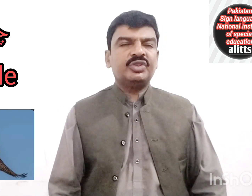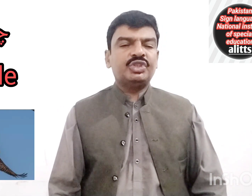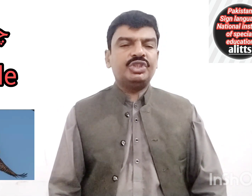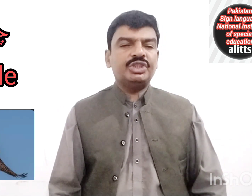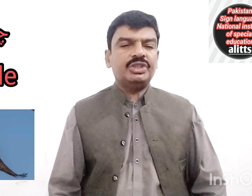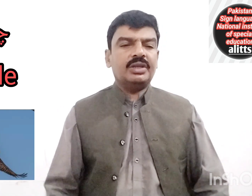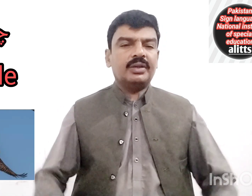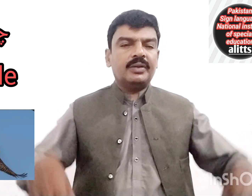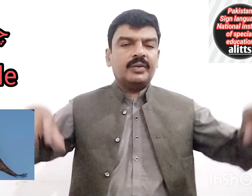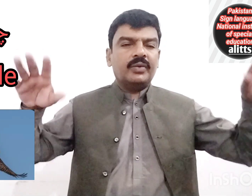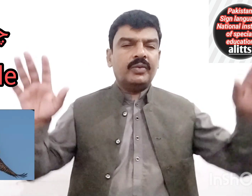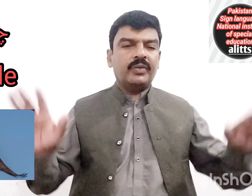चील,